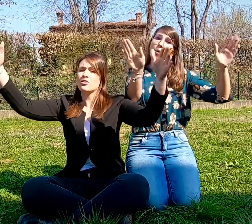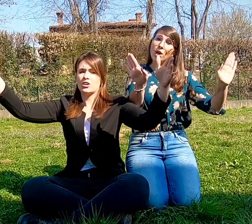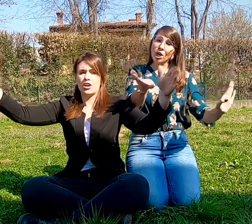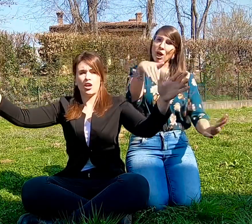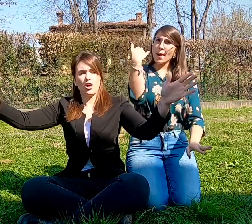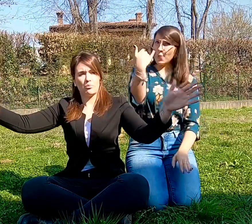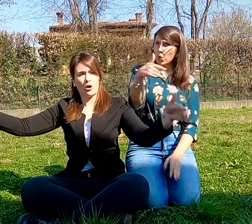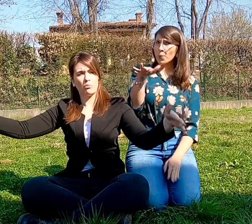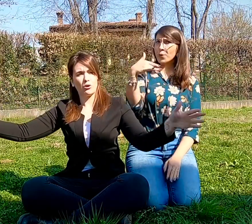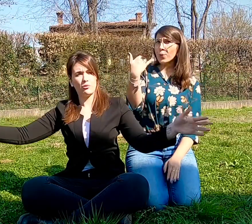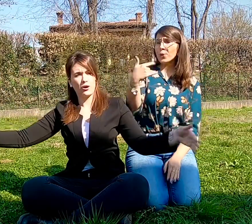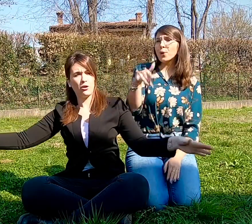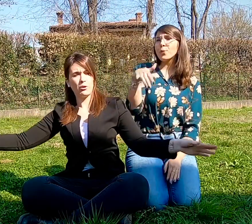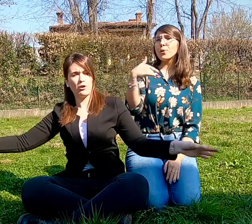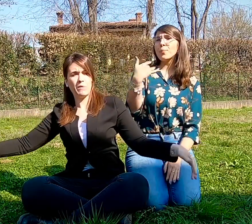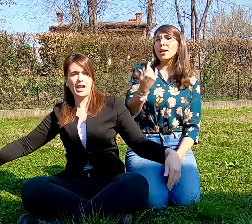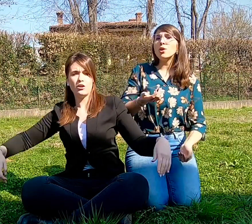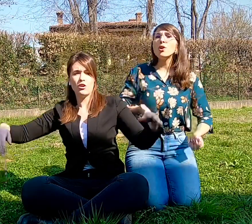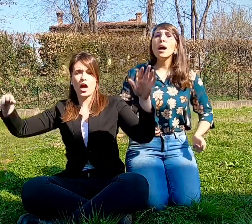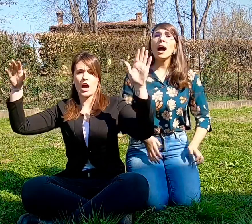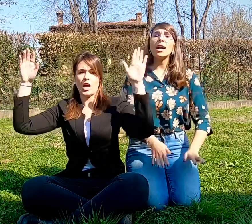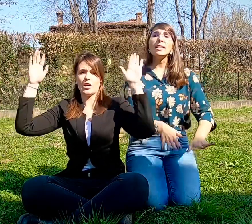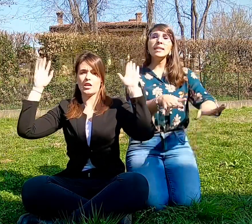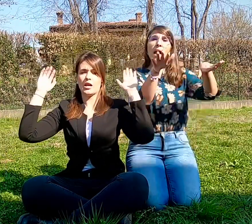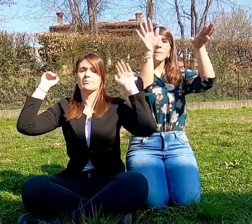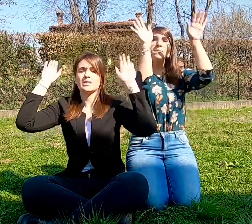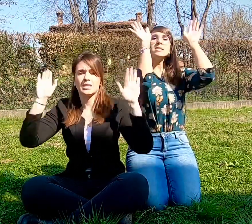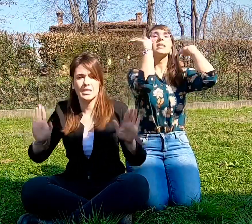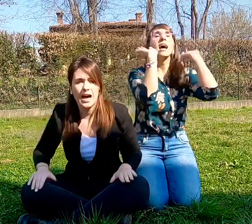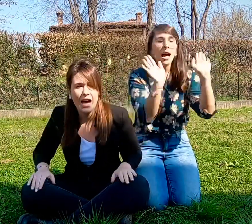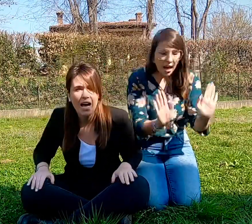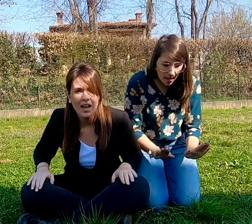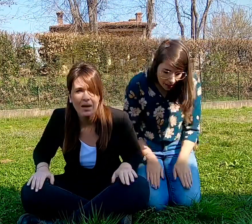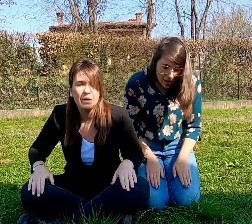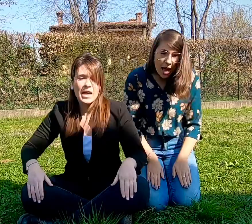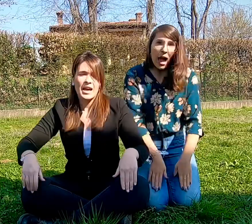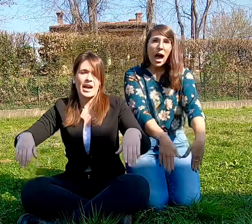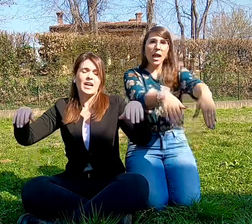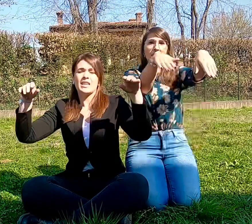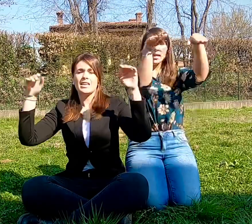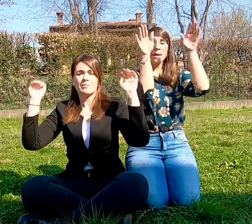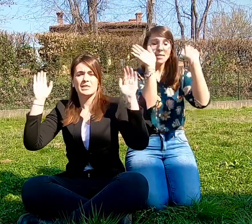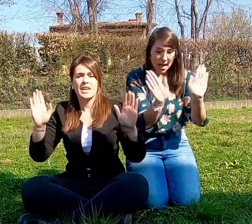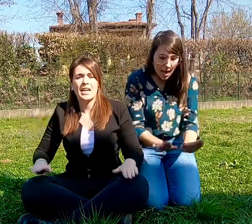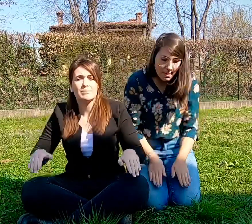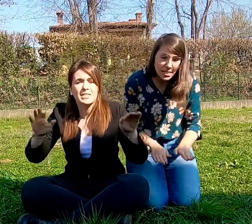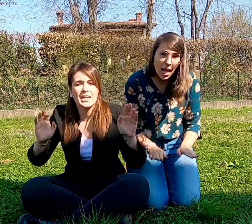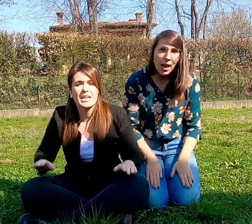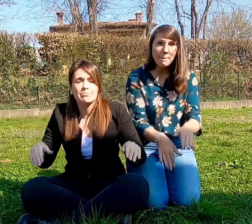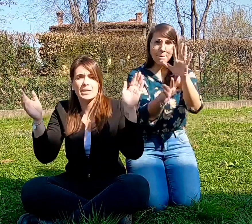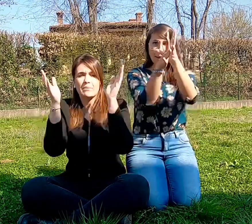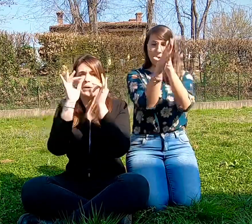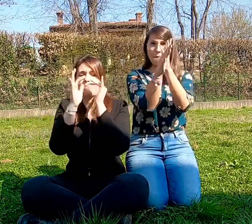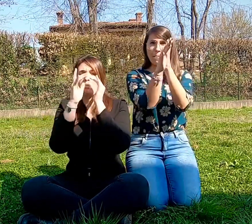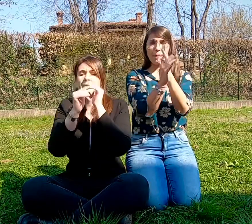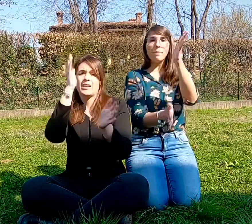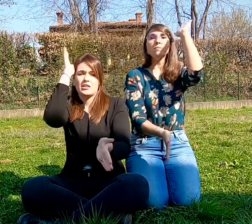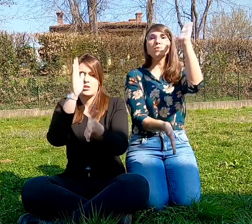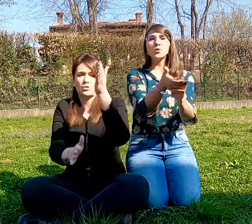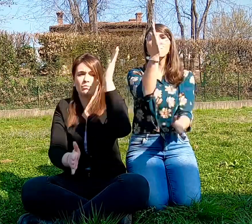che è proprio proprio bello Aliam salam, Aliam salam salam Prepepepe zoom